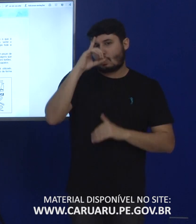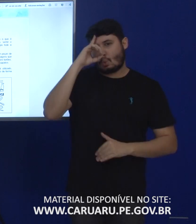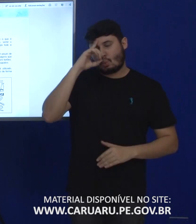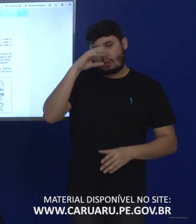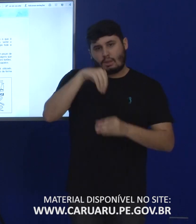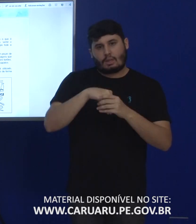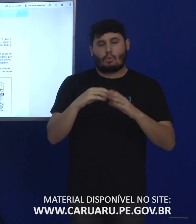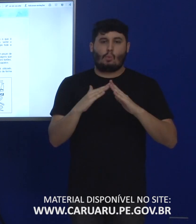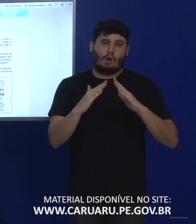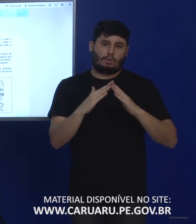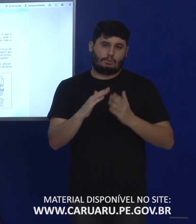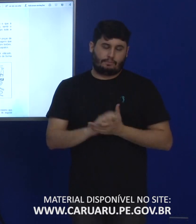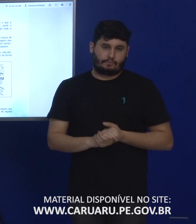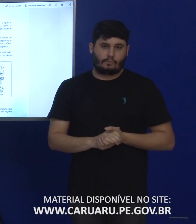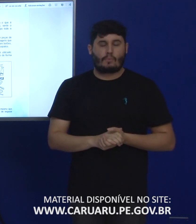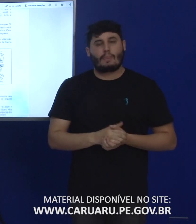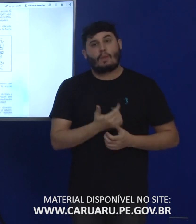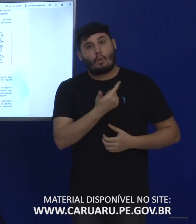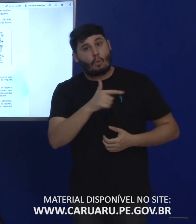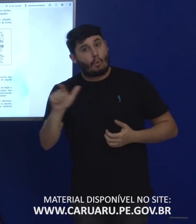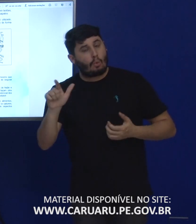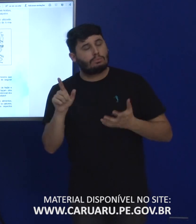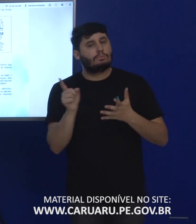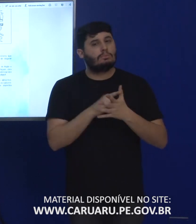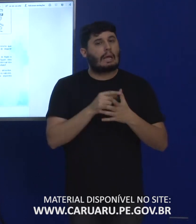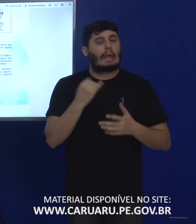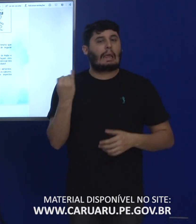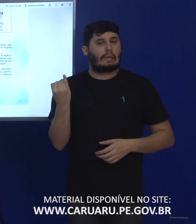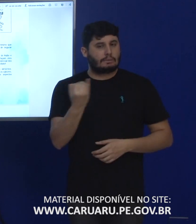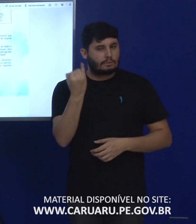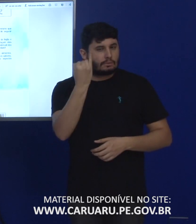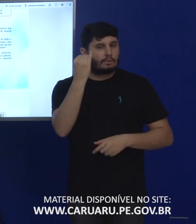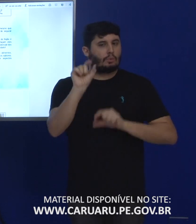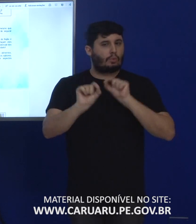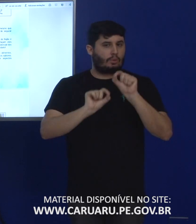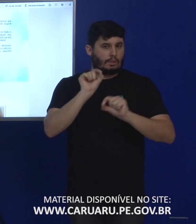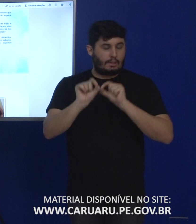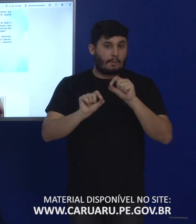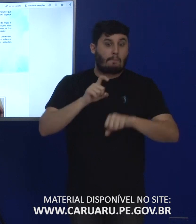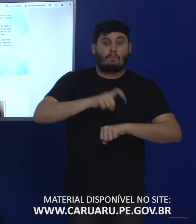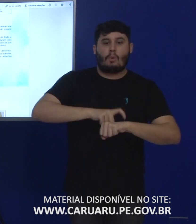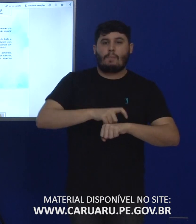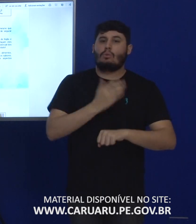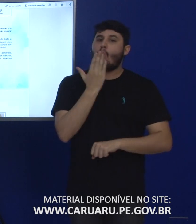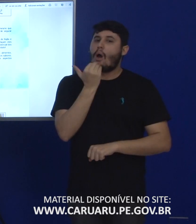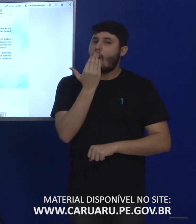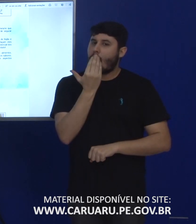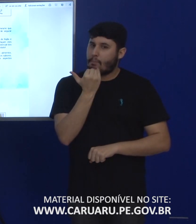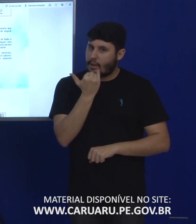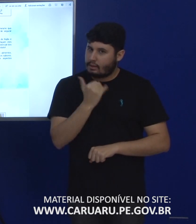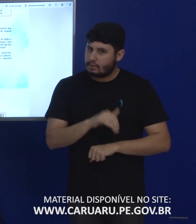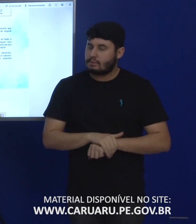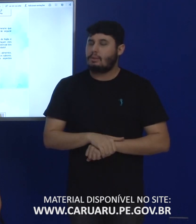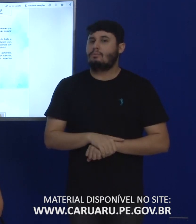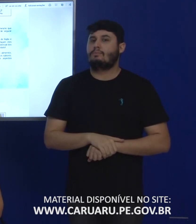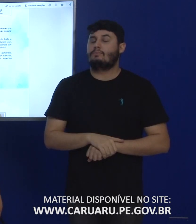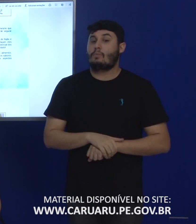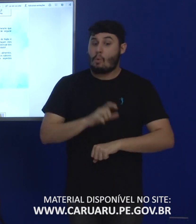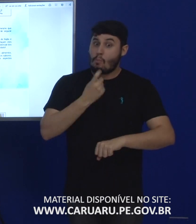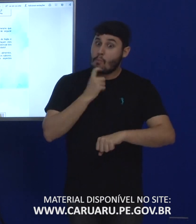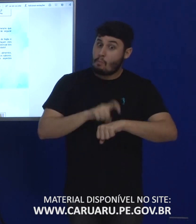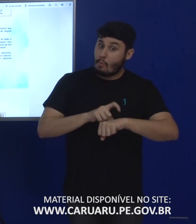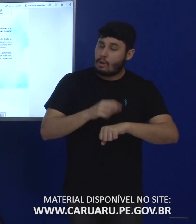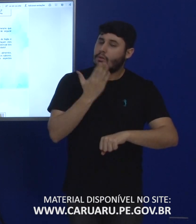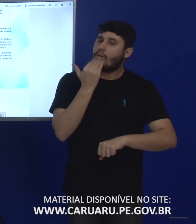residência. Um outro ponto bem interessante é a hora da alimentação, né? A hora da alimentação é um